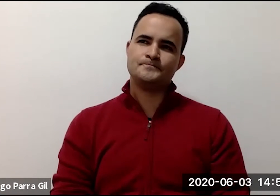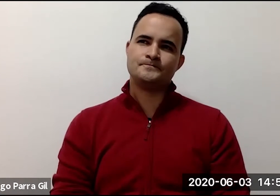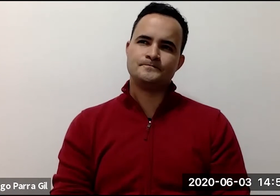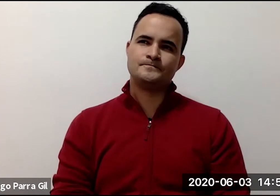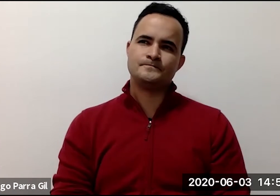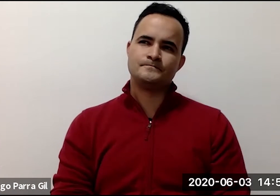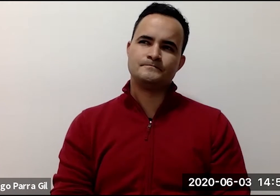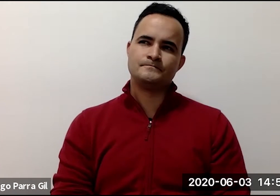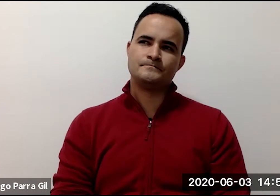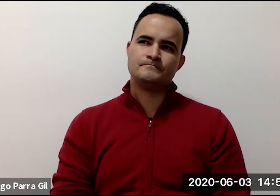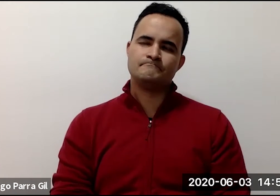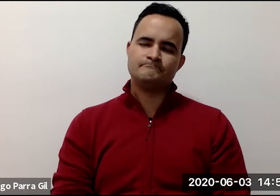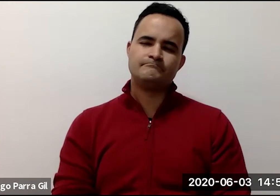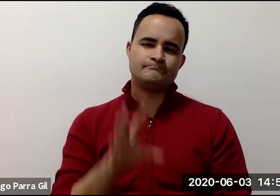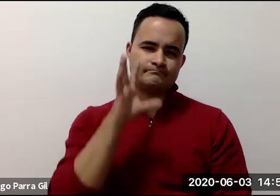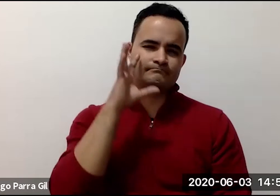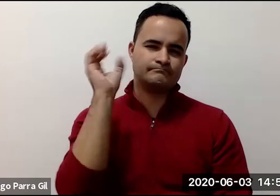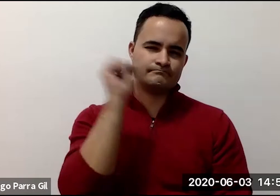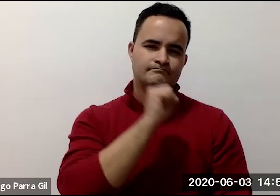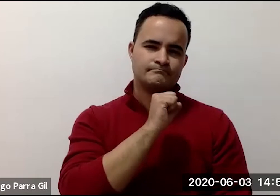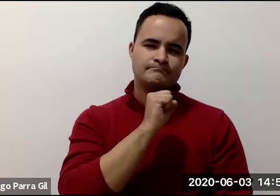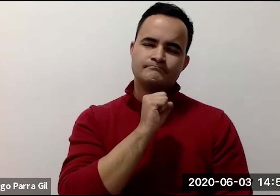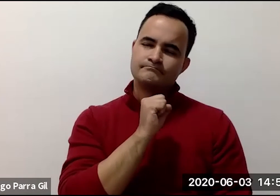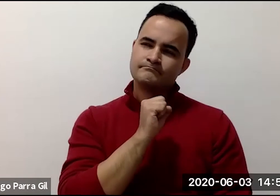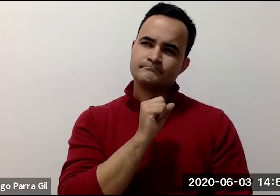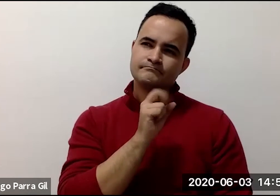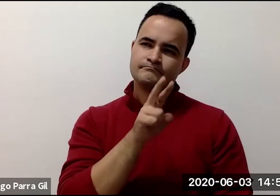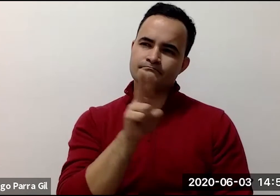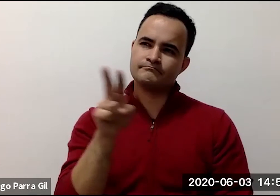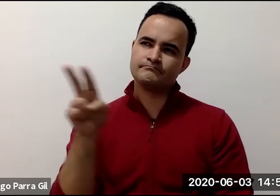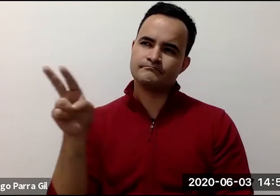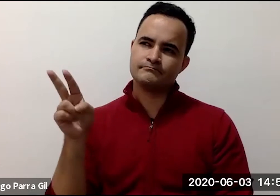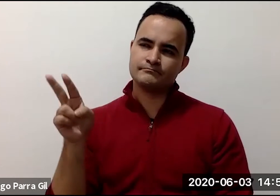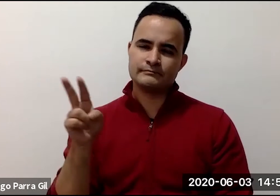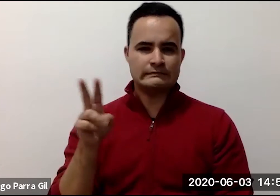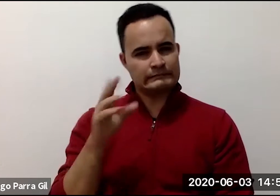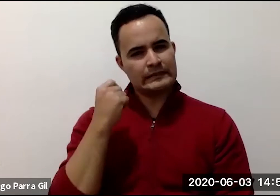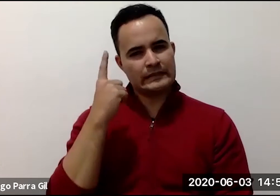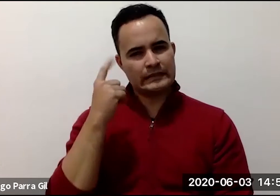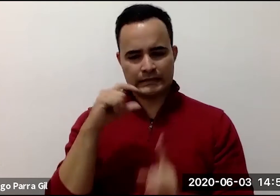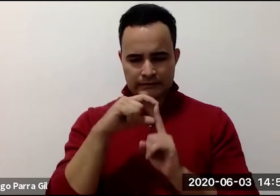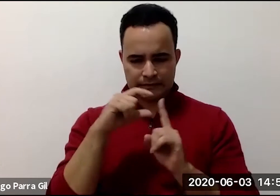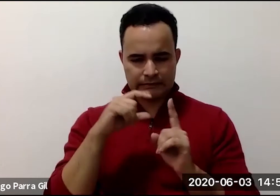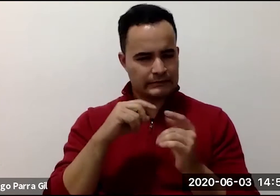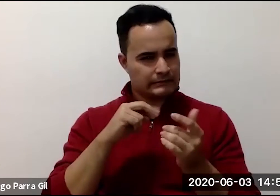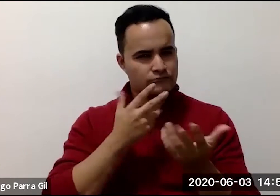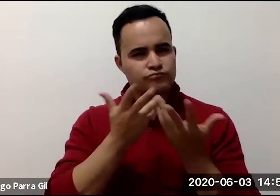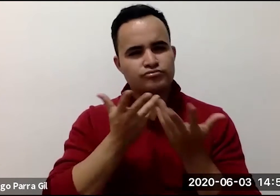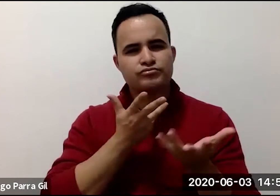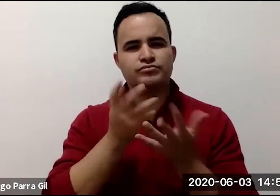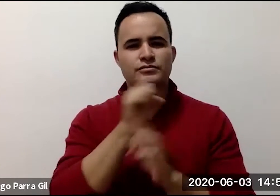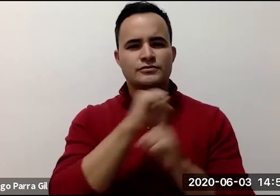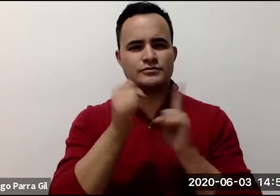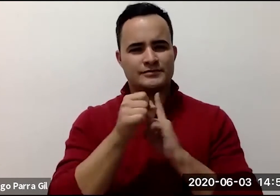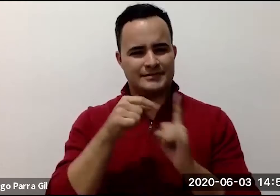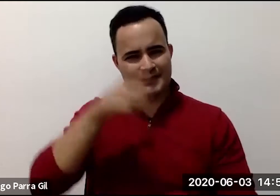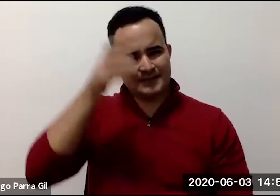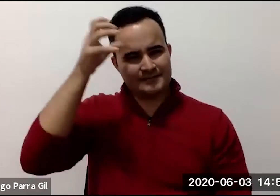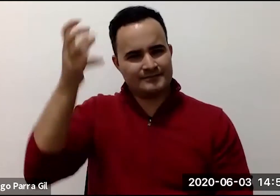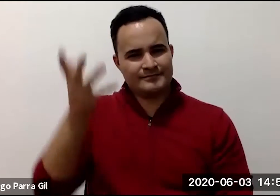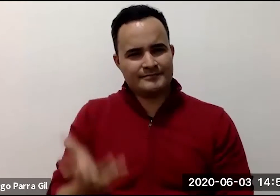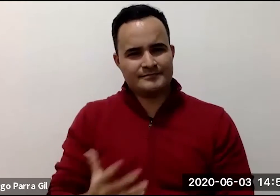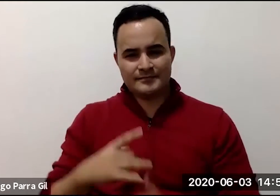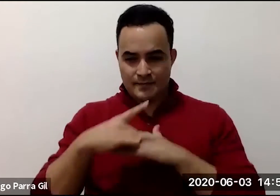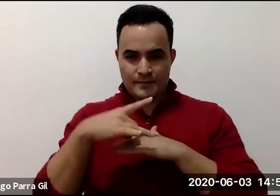nos da una lectura de cómo estamos entendiendo la relación social, ¿no? Desde la virtualidad, ya